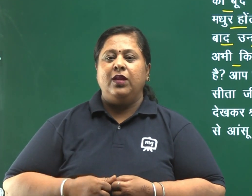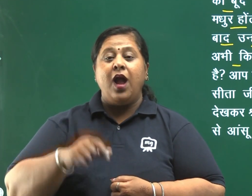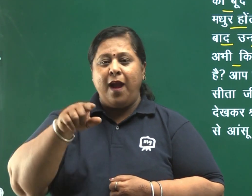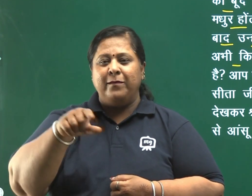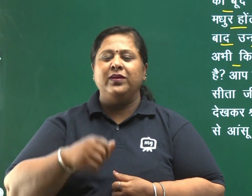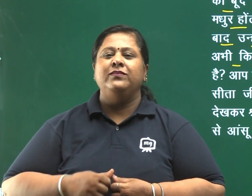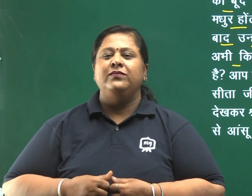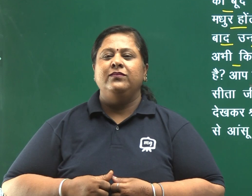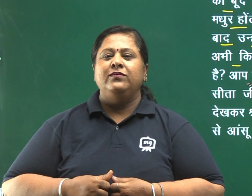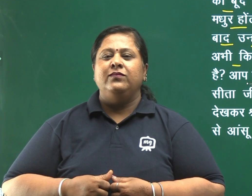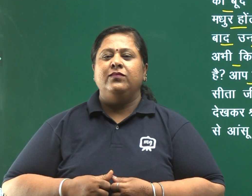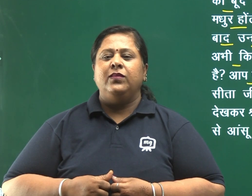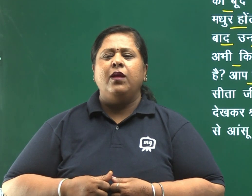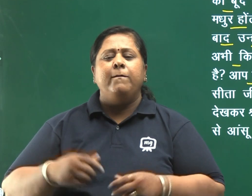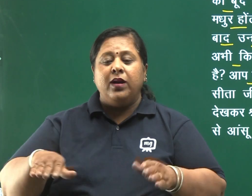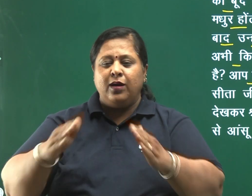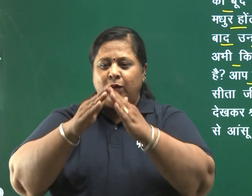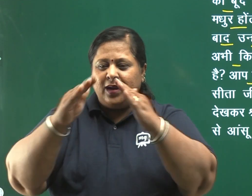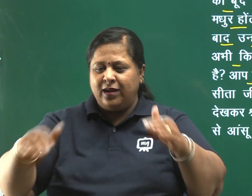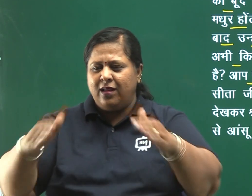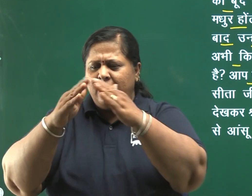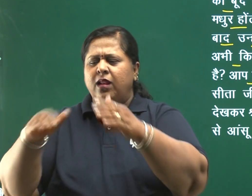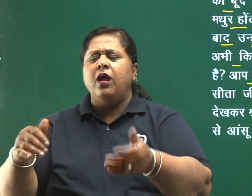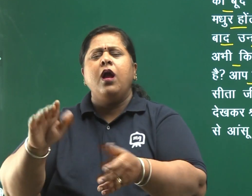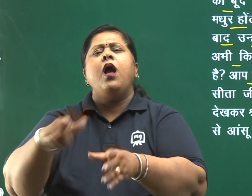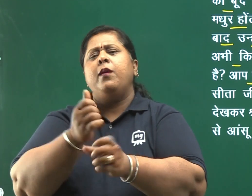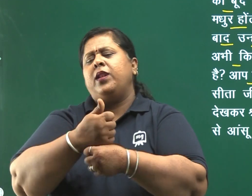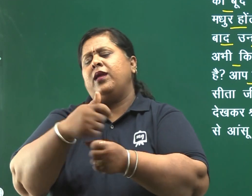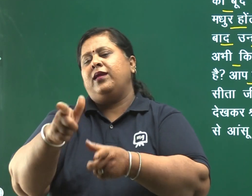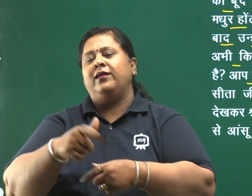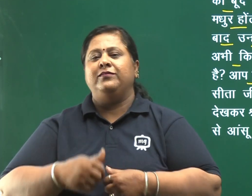आप पर्णकुटी कहाँ बनाएंगे?